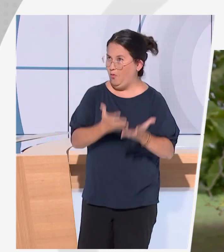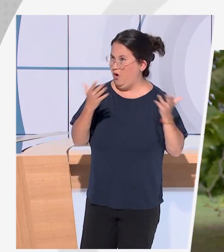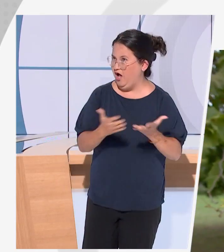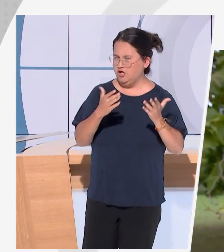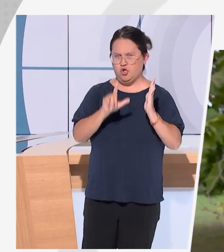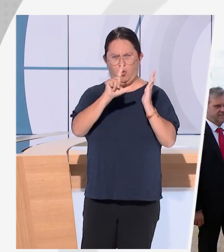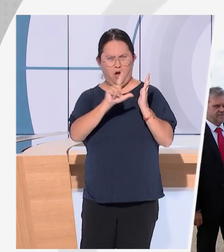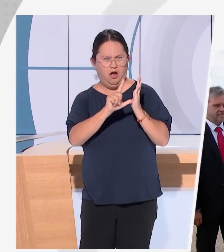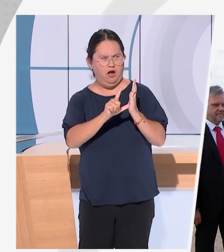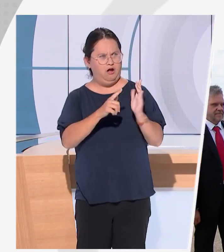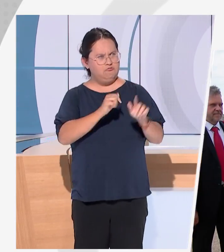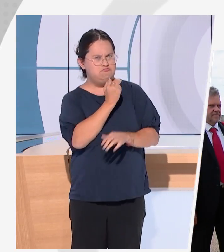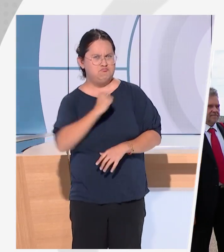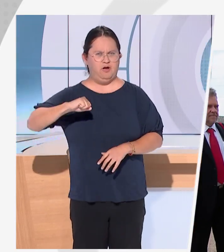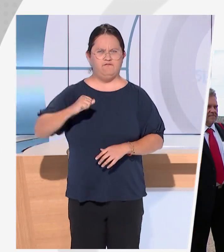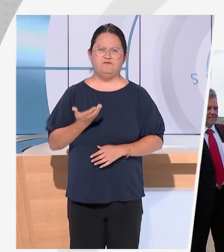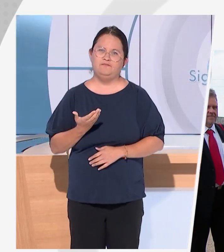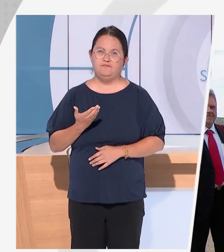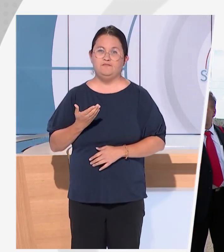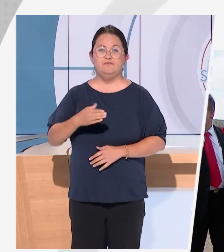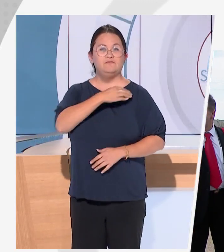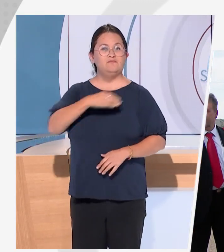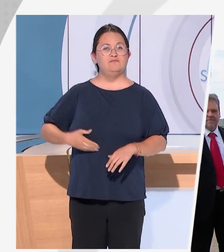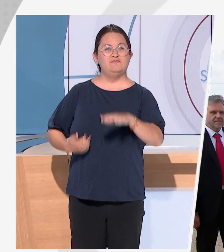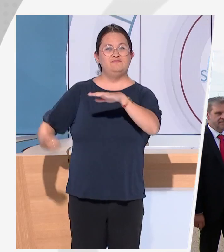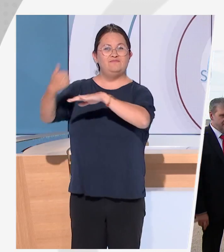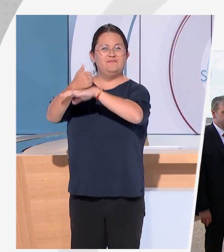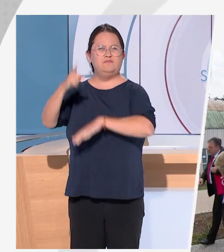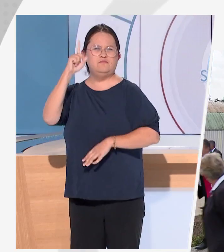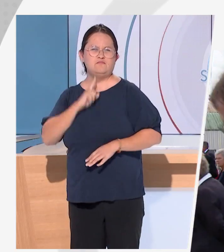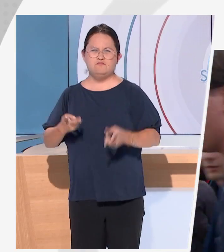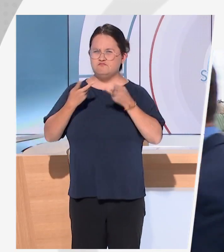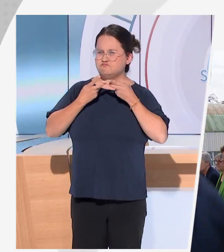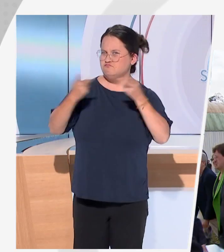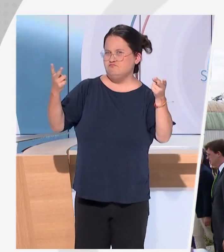illégaux. La maire de Poitiers a répondu par le biais d'un communiqué.